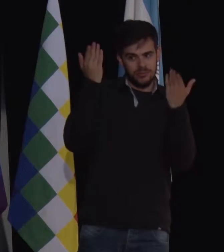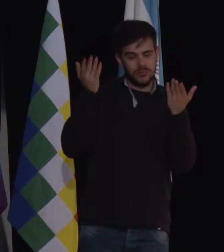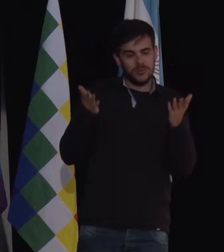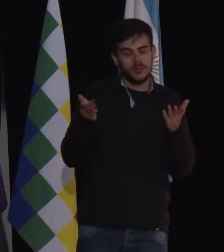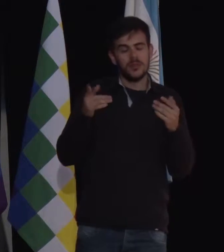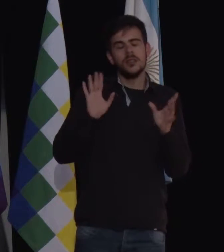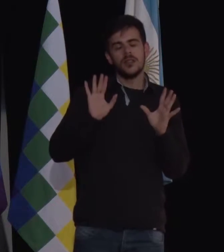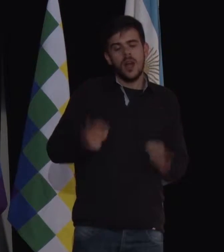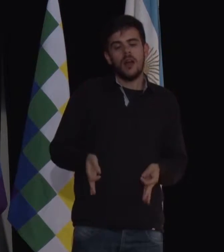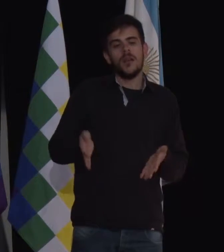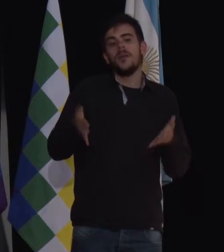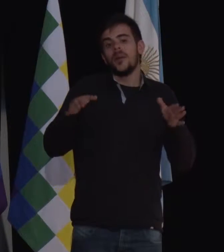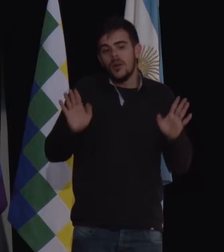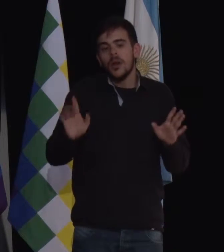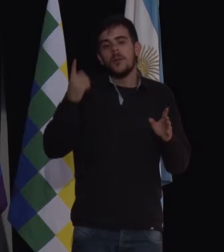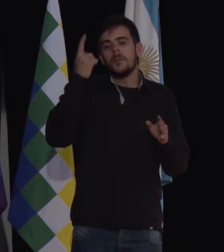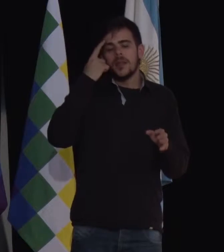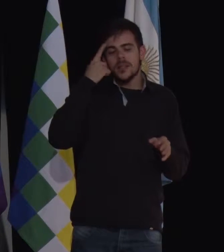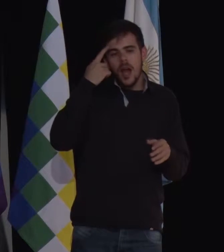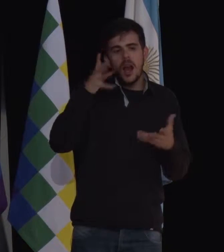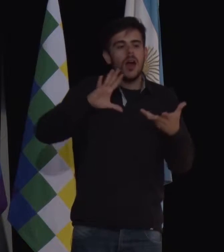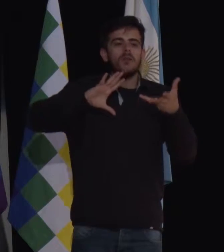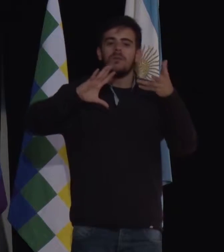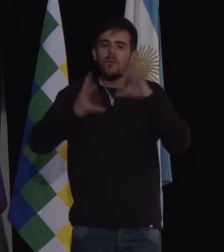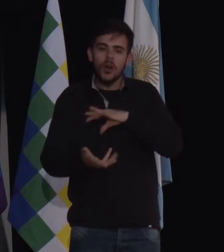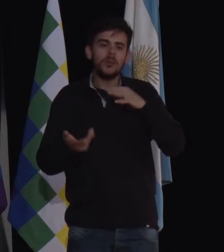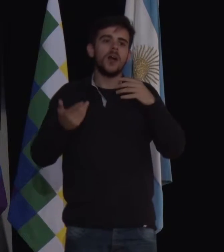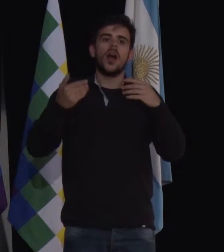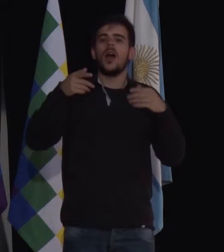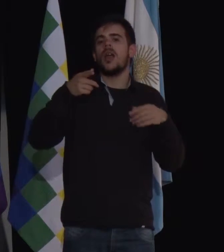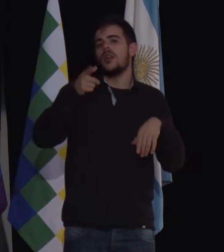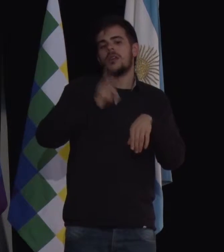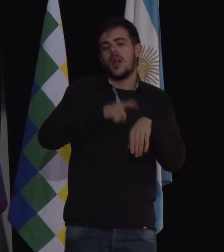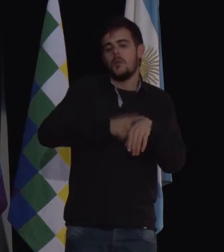Bueno, habrá que pensar en algún sistema de plazos o de